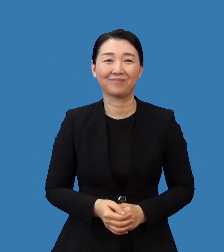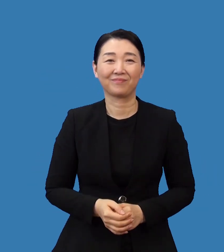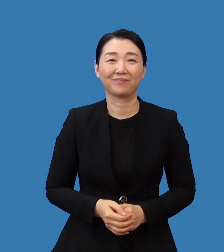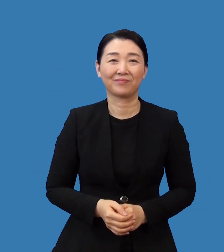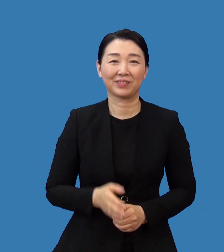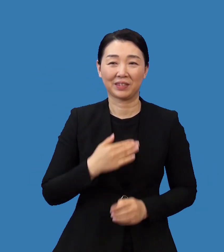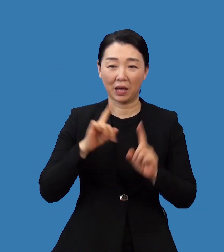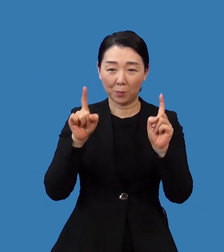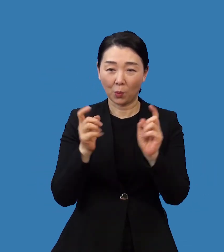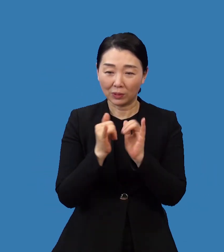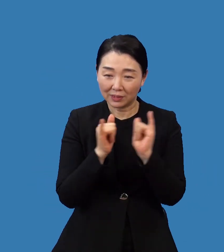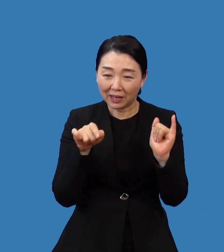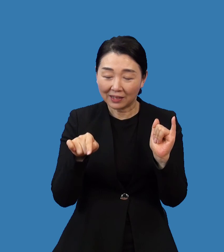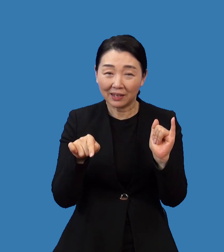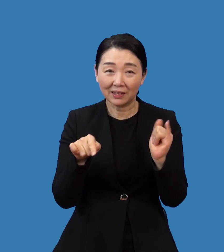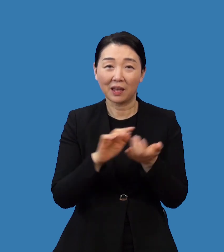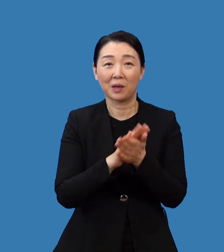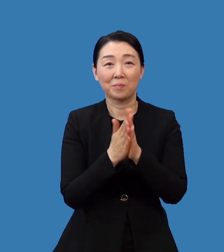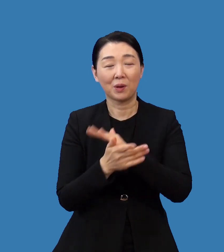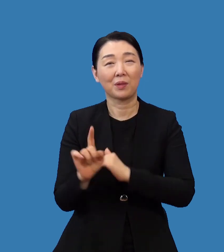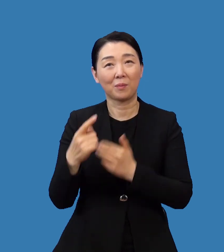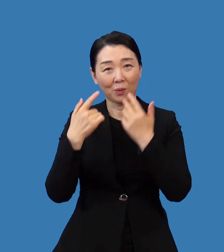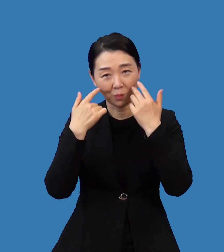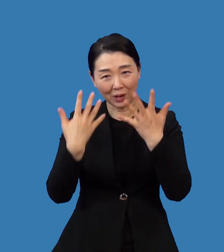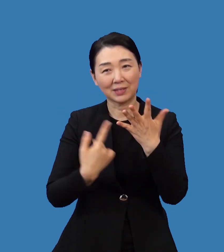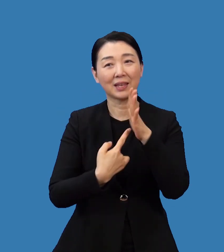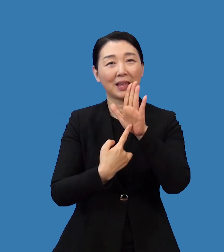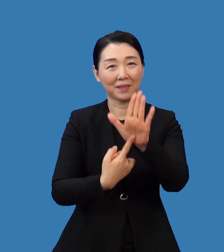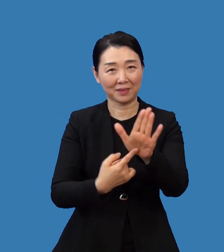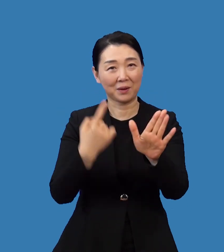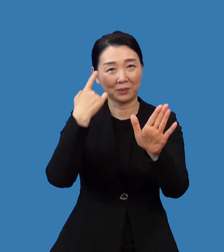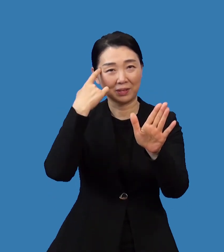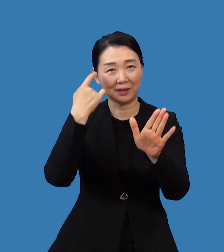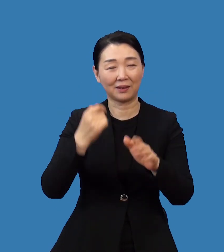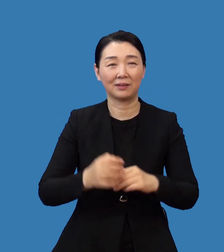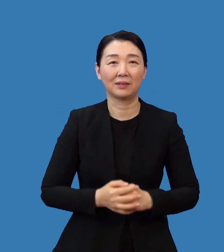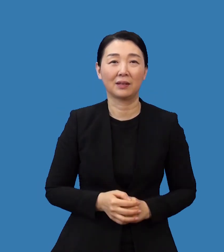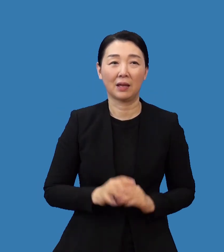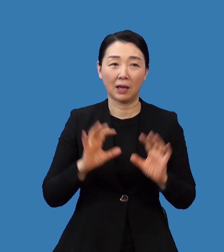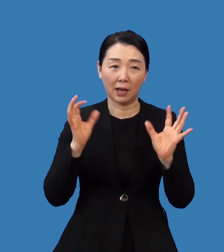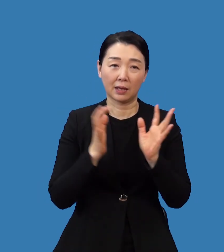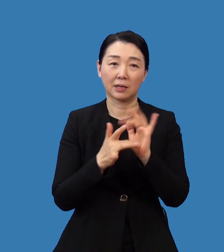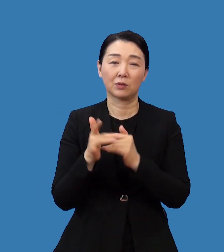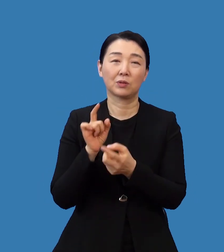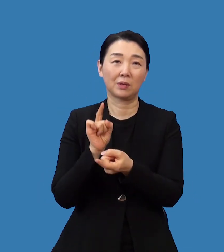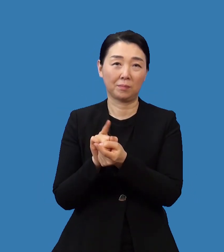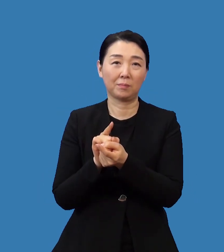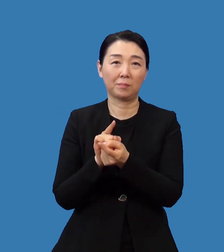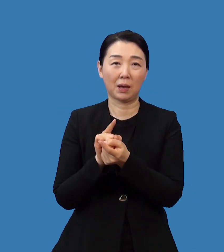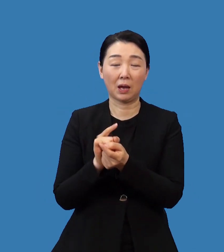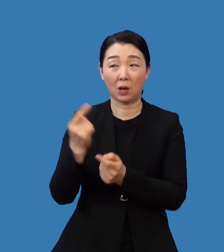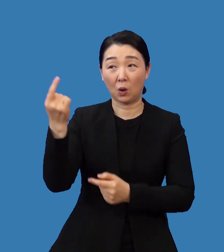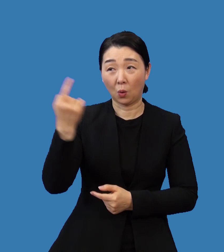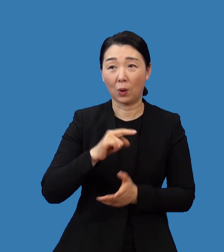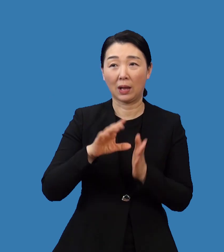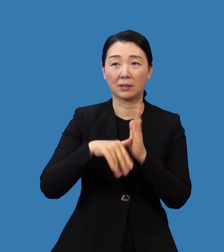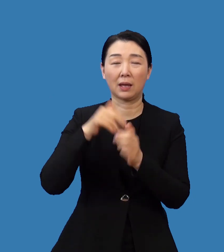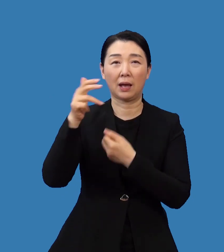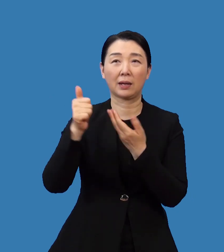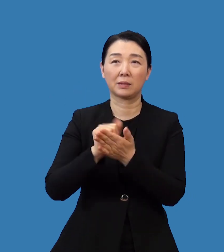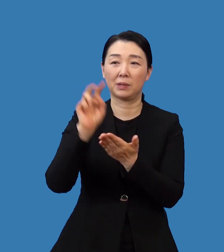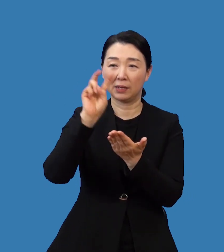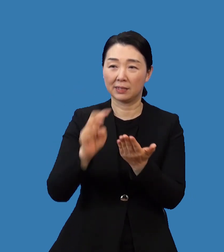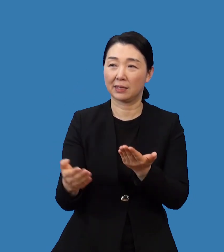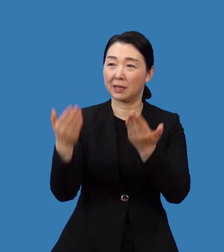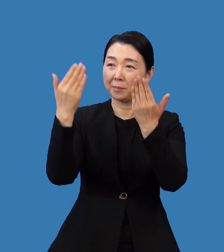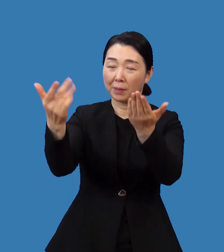저는 목자들에게 이런 변화가 분명히 나타났을 것이라고 생각합니다. 아기 예수님을 만나고 오면서 하나님을 찬양했던